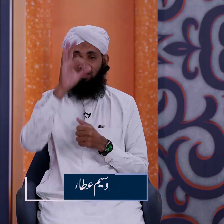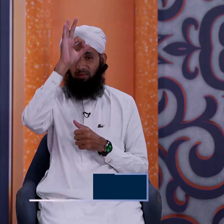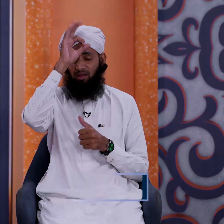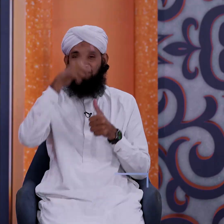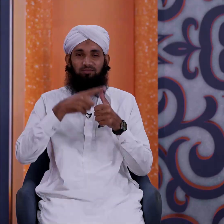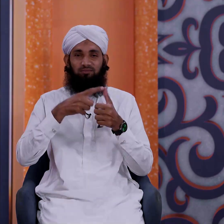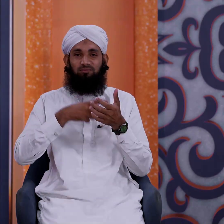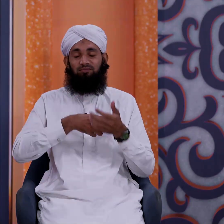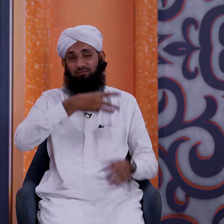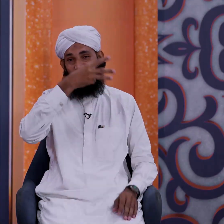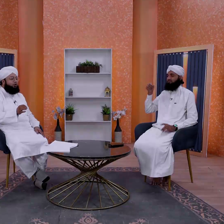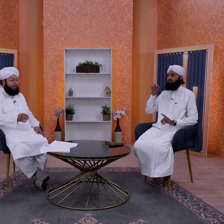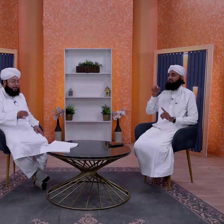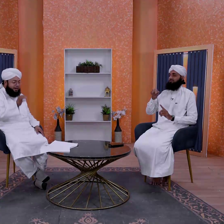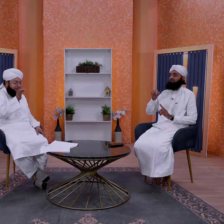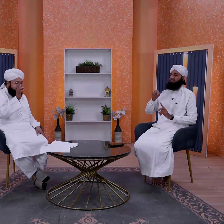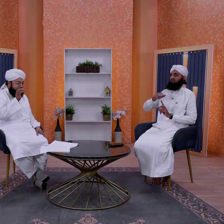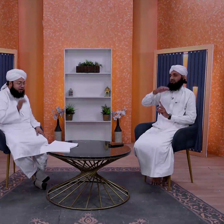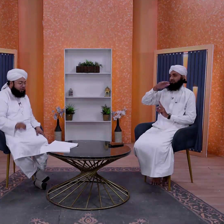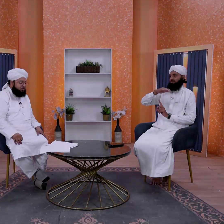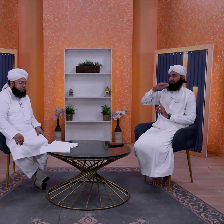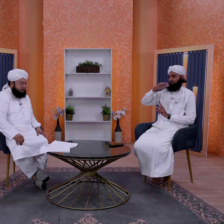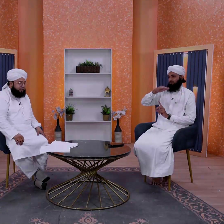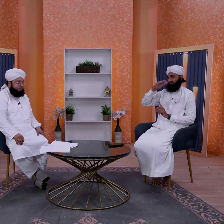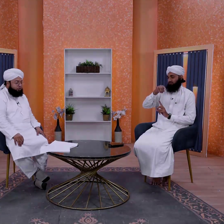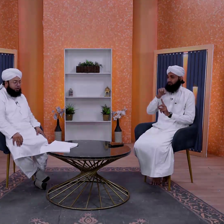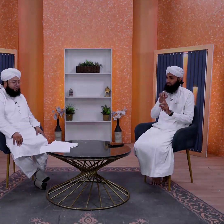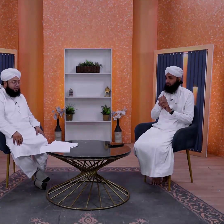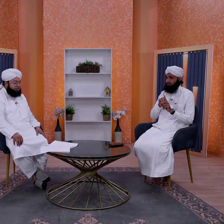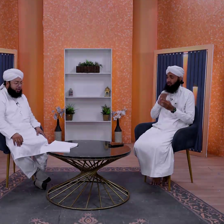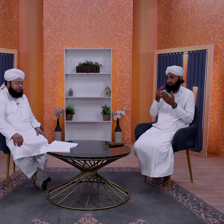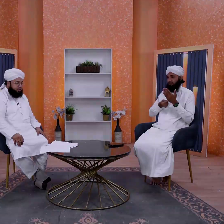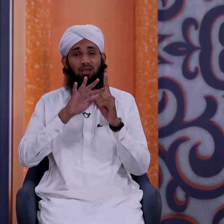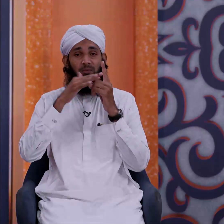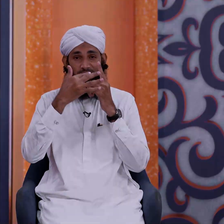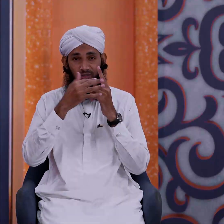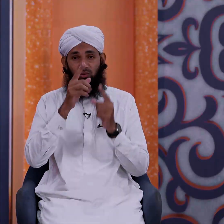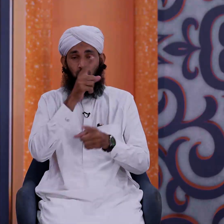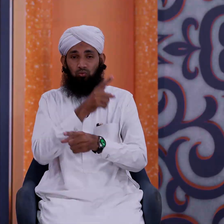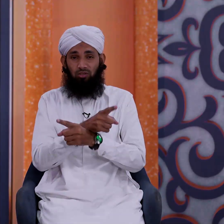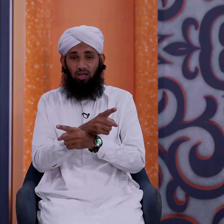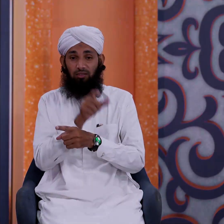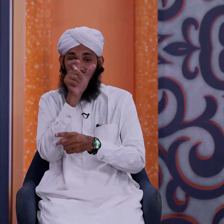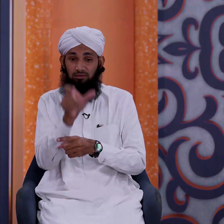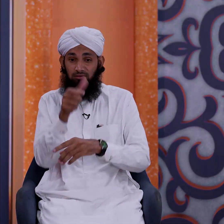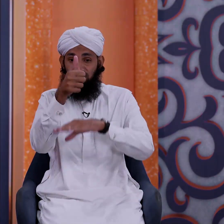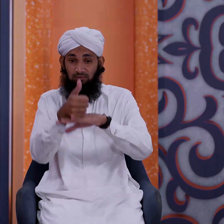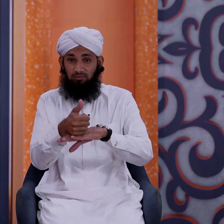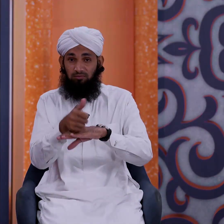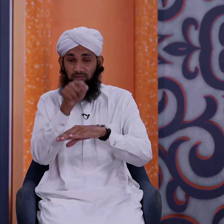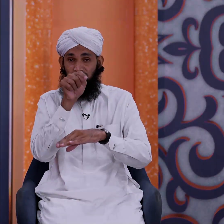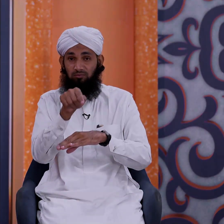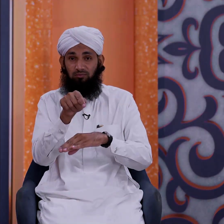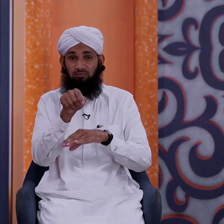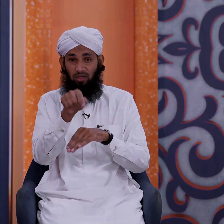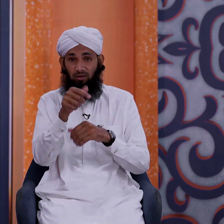ملت الشاہ مولانا احمد رضا خان علی رحمت الرحمن لکھتے ہیں, پیر و استاد کی نشست پر یعنی ان کی